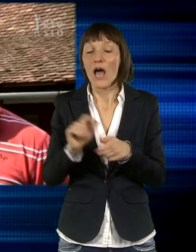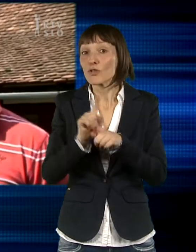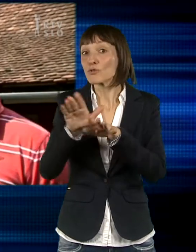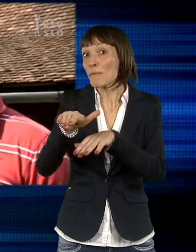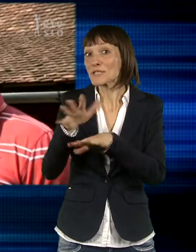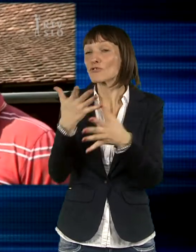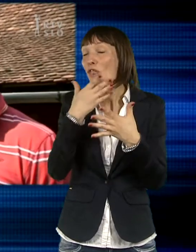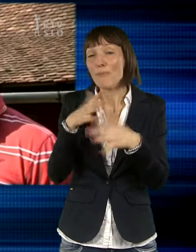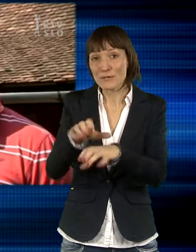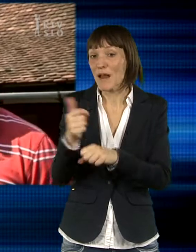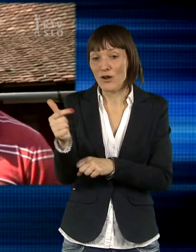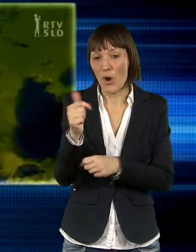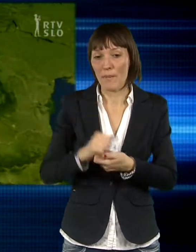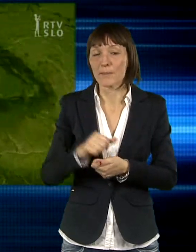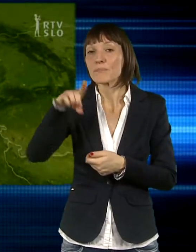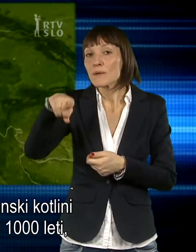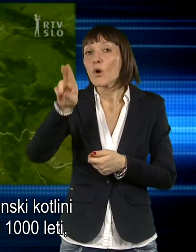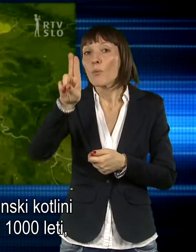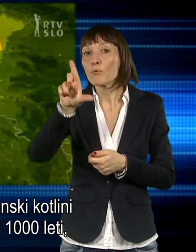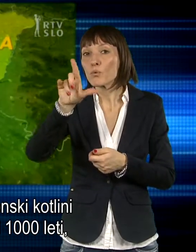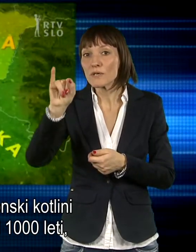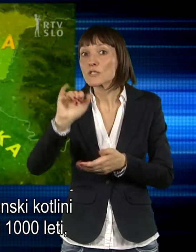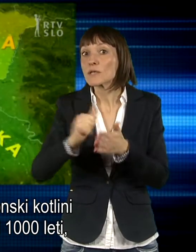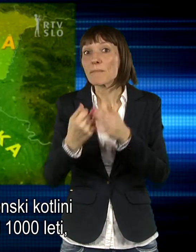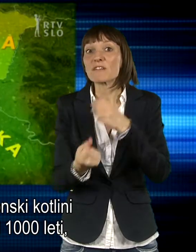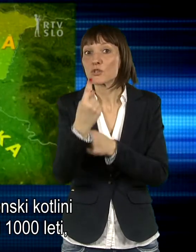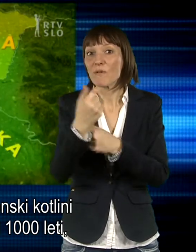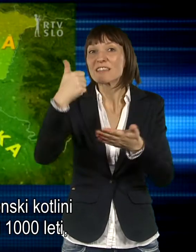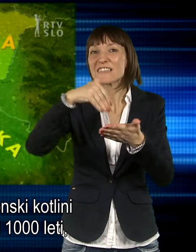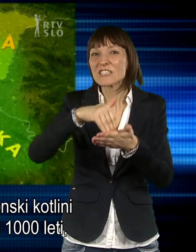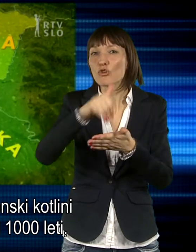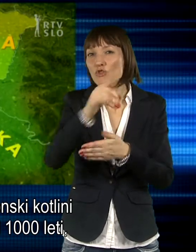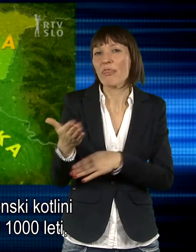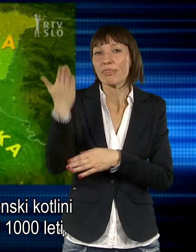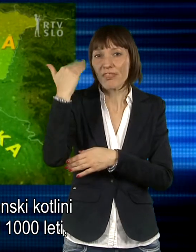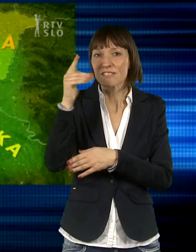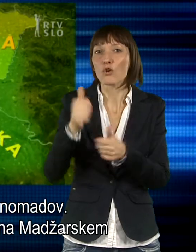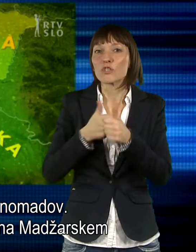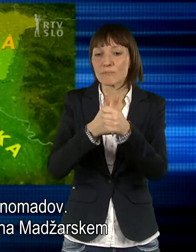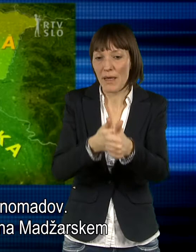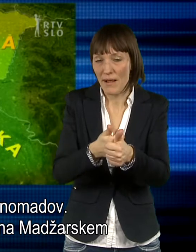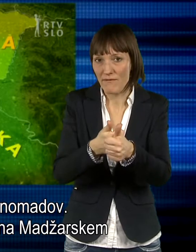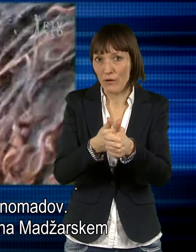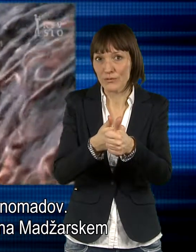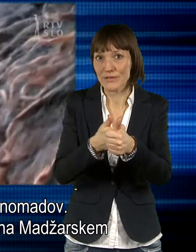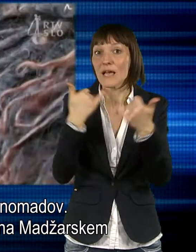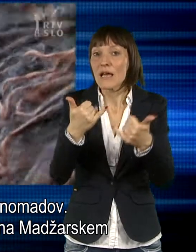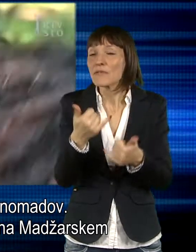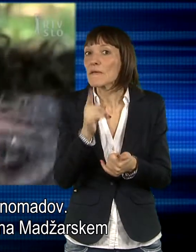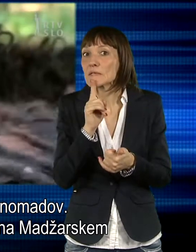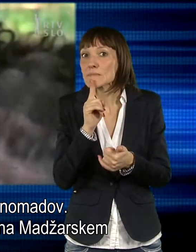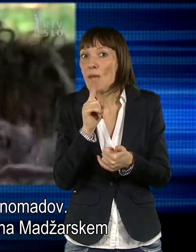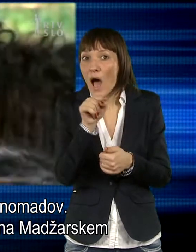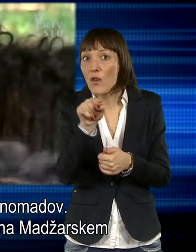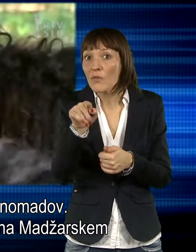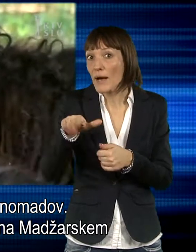a nyakukba vették, azt tudni, hogy Amerikába. Puliji so se v Panonski kotlini prvič pojavili pred 1000 leti kot spremljevalci nomadov. Danes so